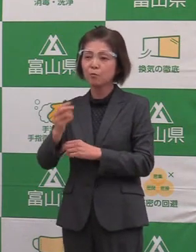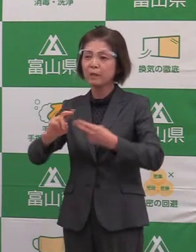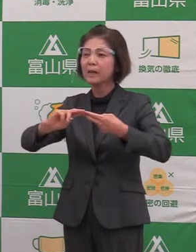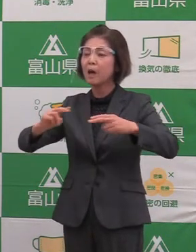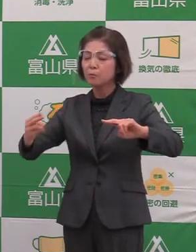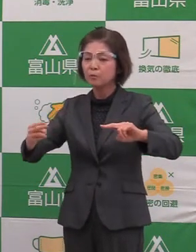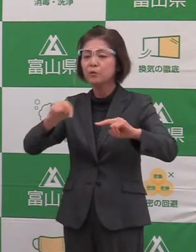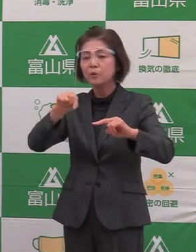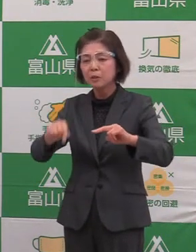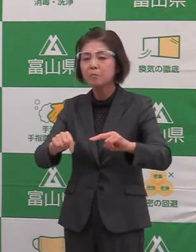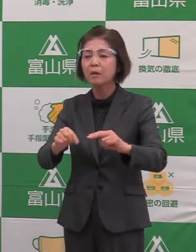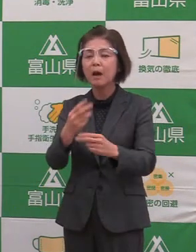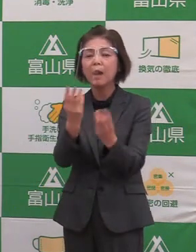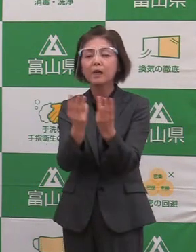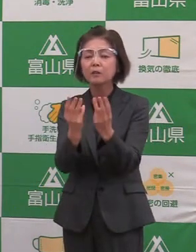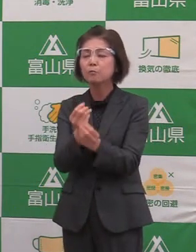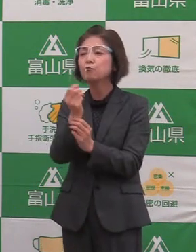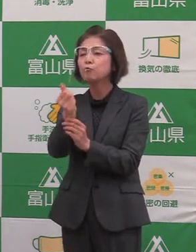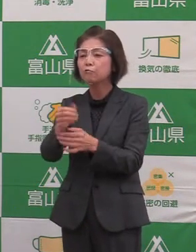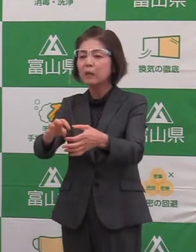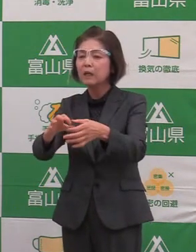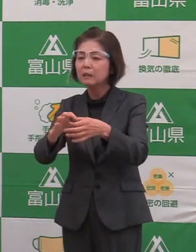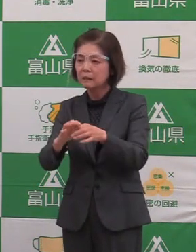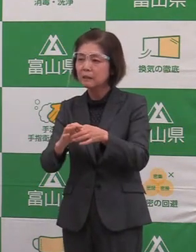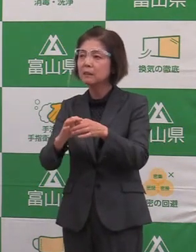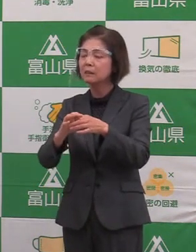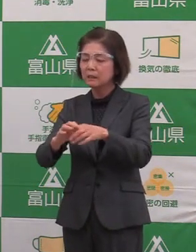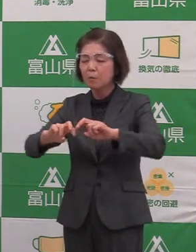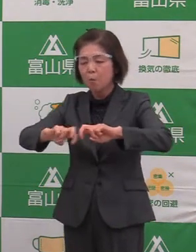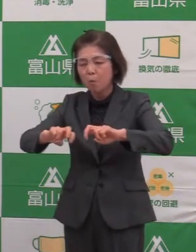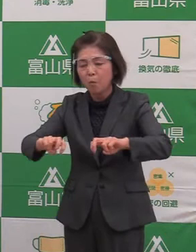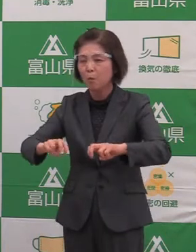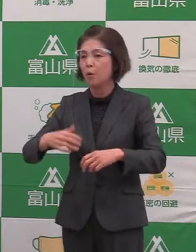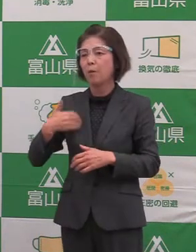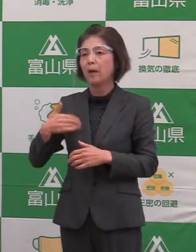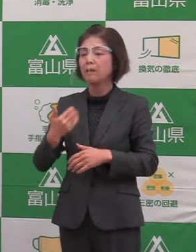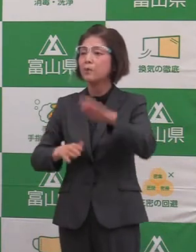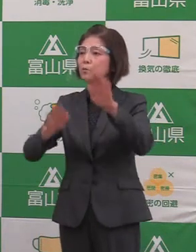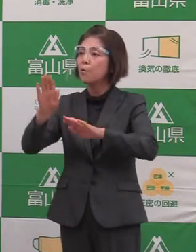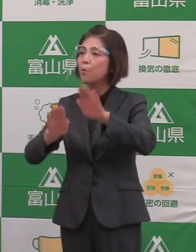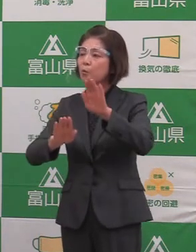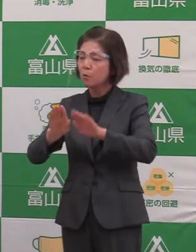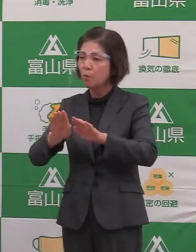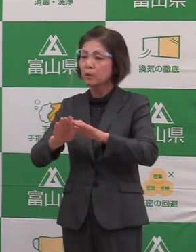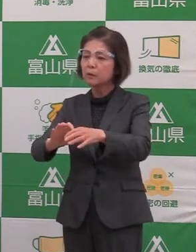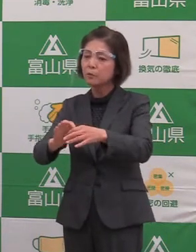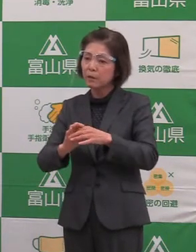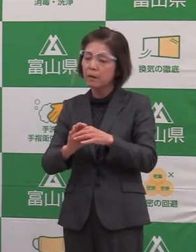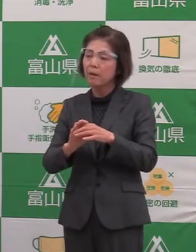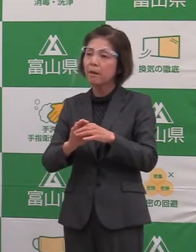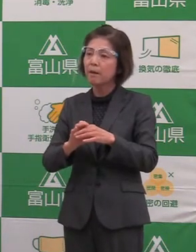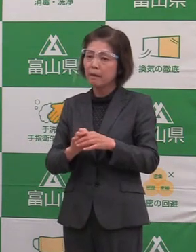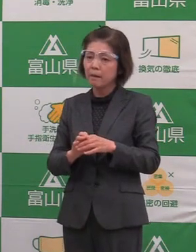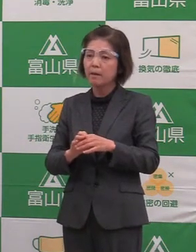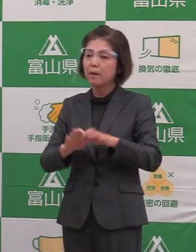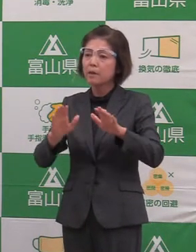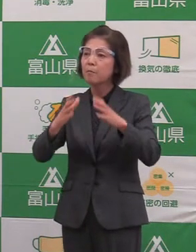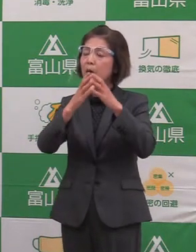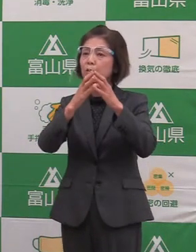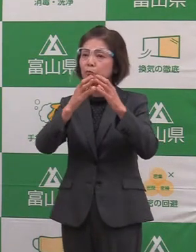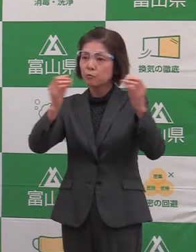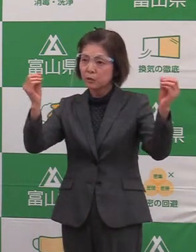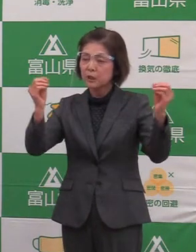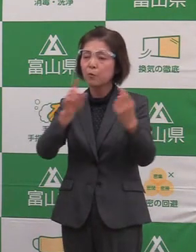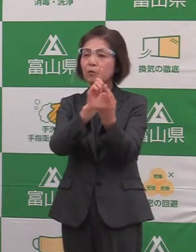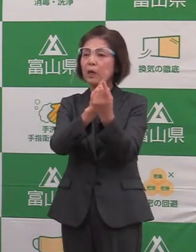ほとんど何も分かっていないと言ってもいい状況です。ですから今回のこの、国の基本的対処方針もそう